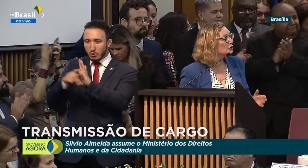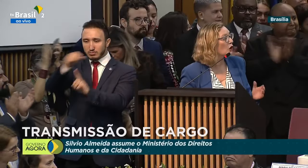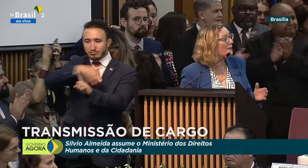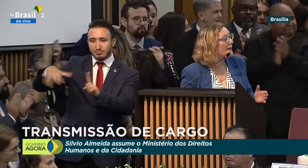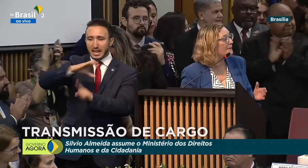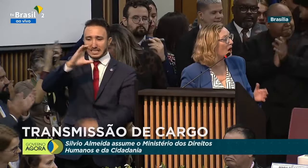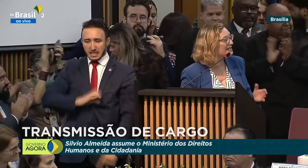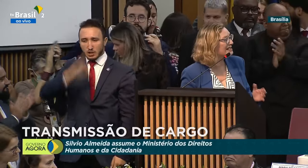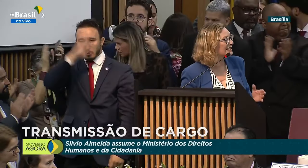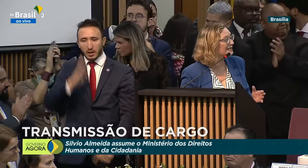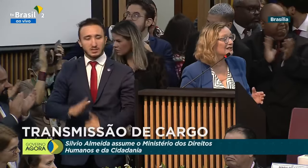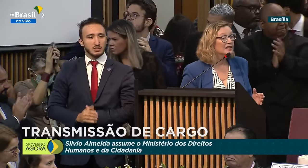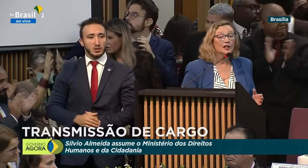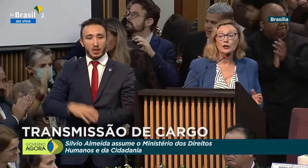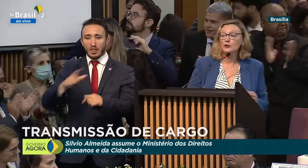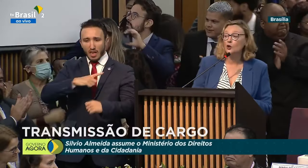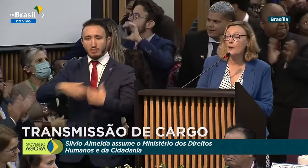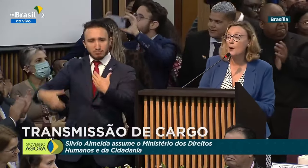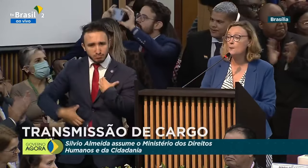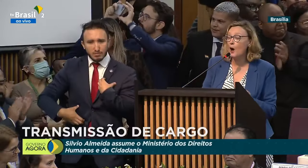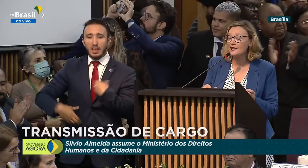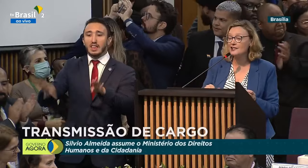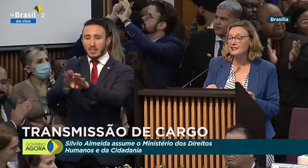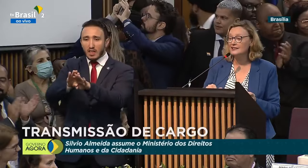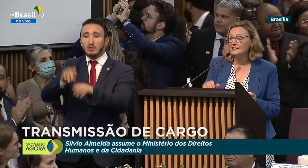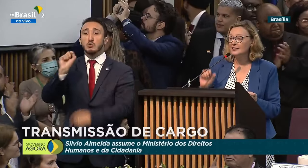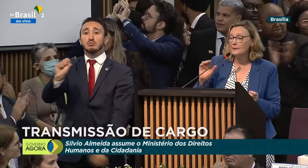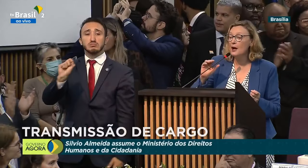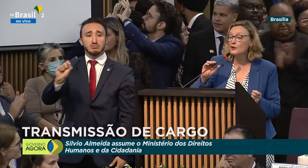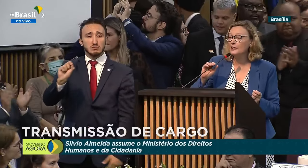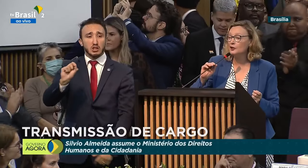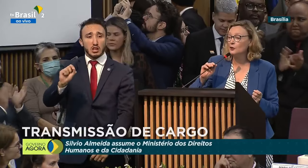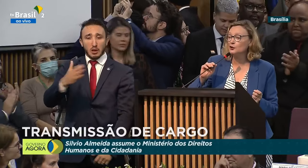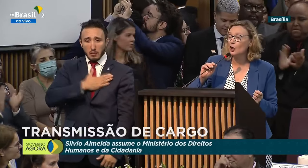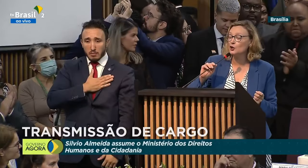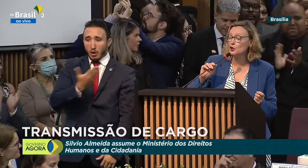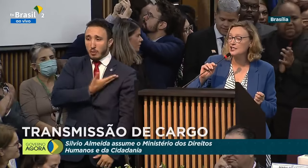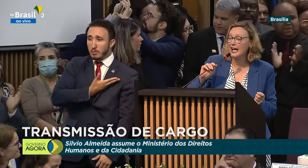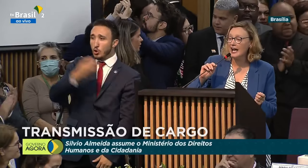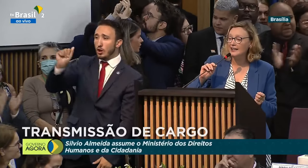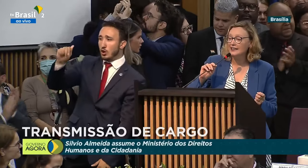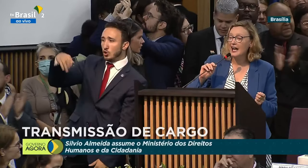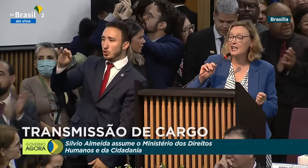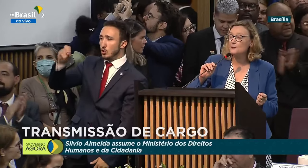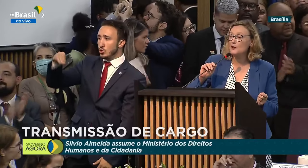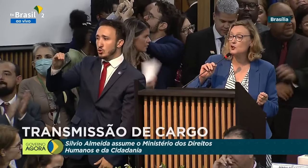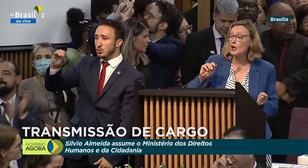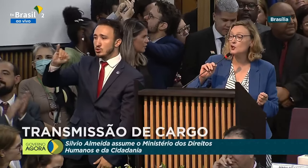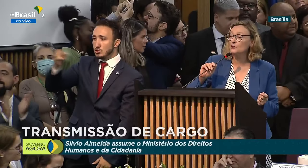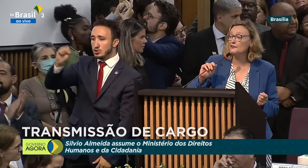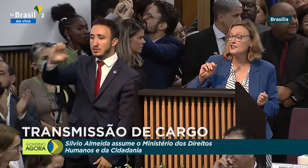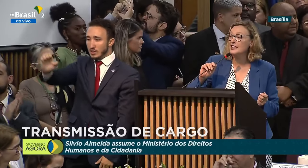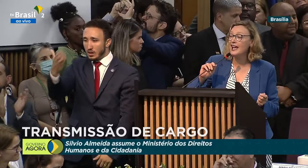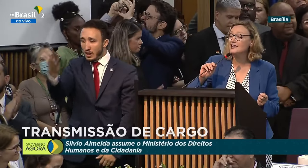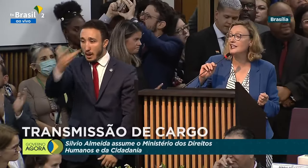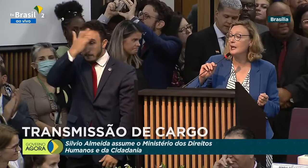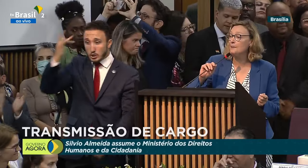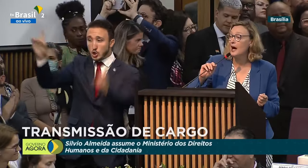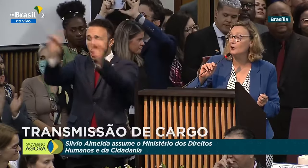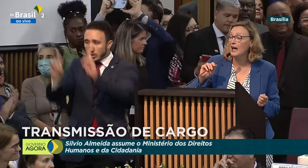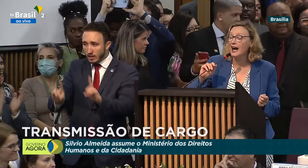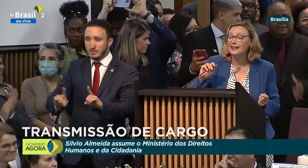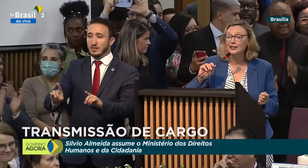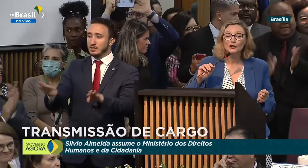Toma Posse toma um posse meu querido Antônio José as pessoas com deficiência